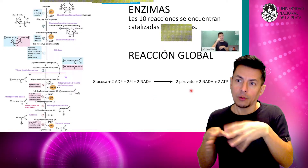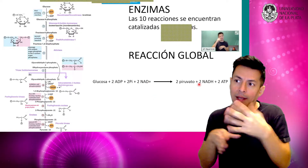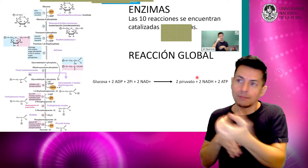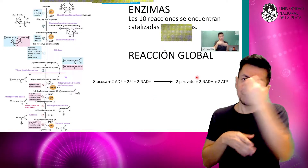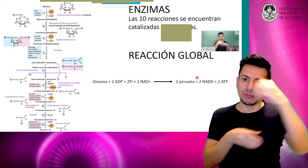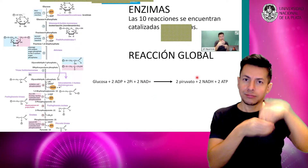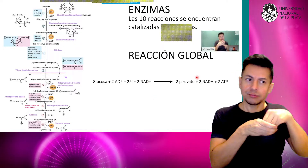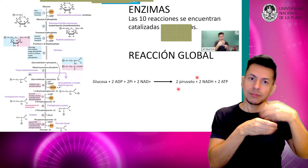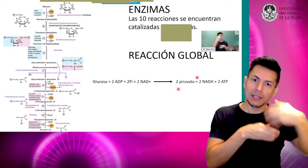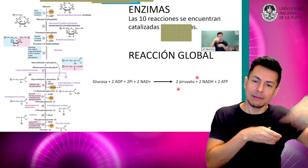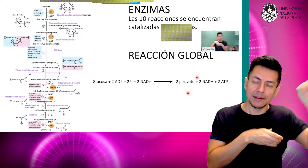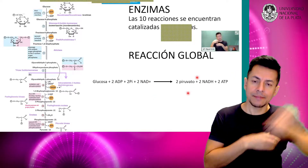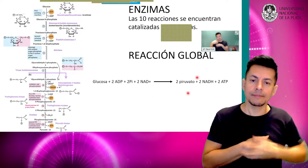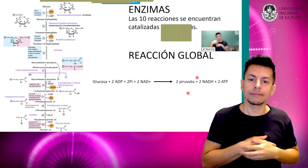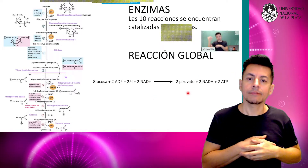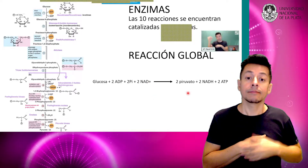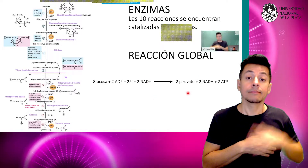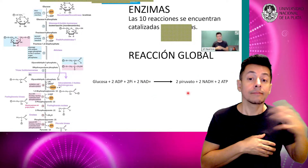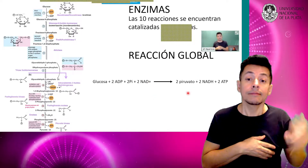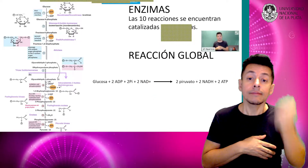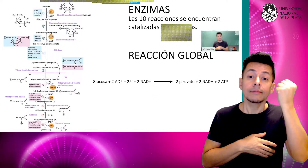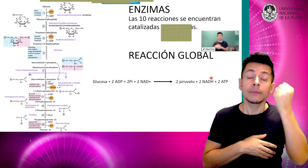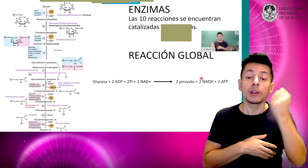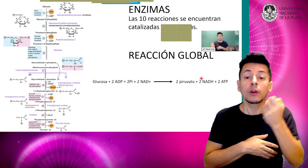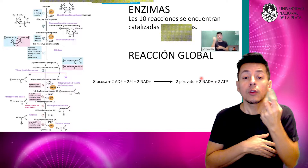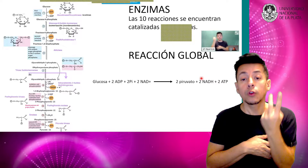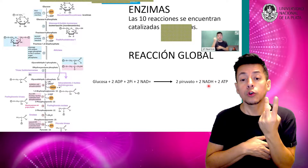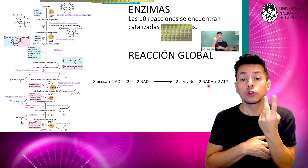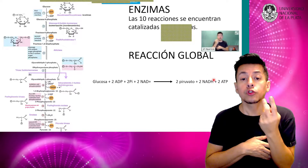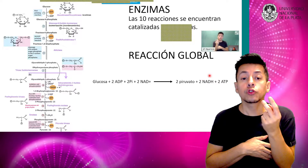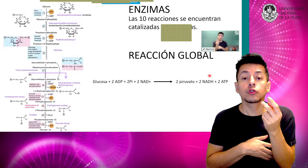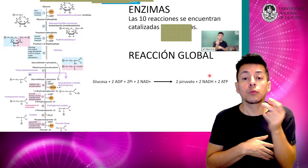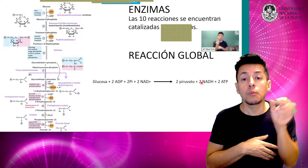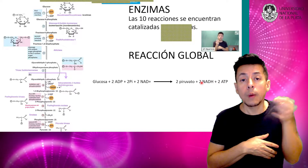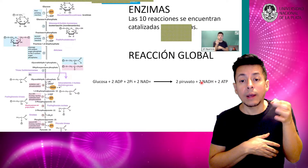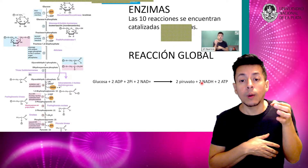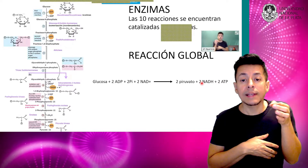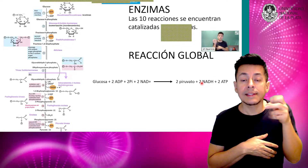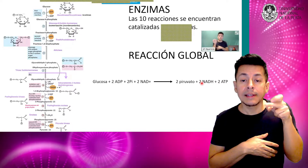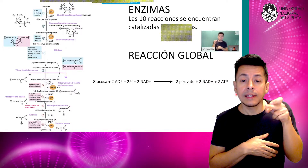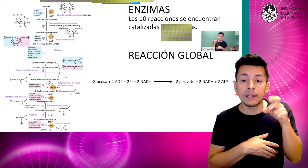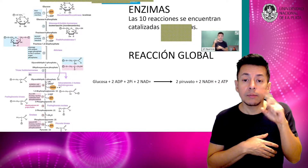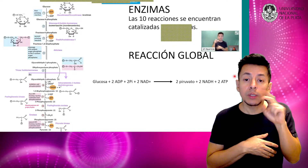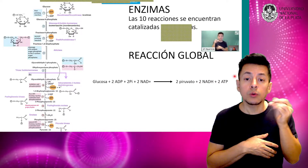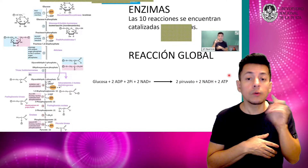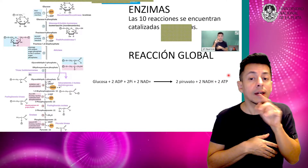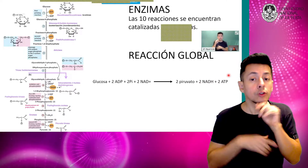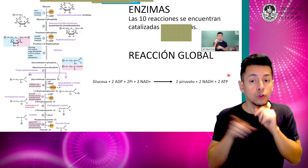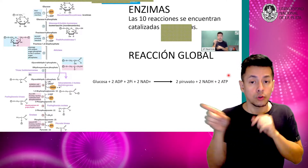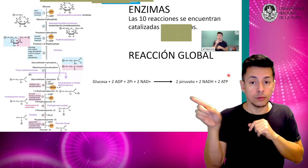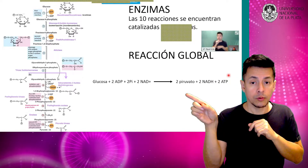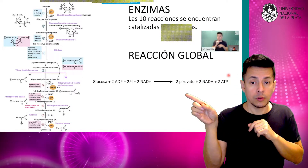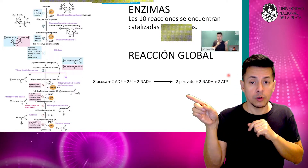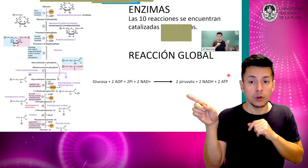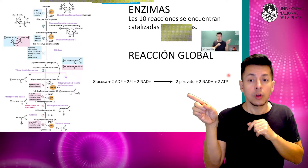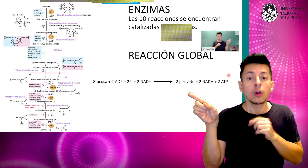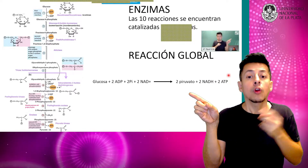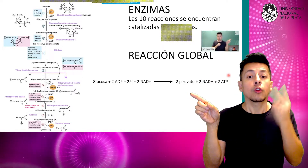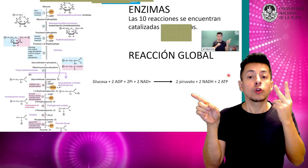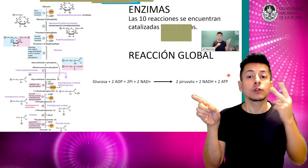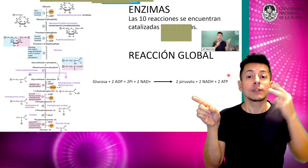Finalmente se obtienen 2 moléculas de piruvato, 2 moléculas de NADH y 2 moléculas de ATP.